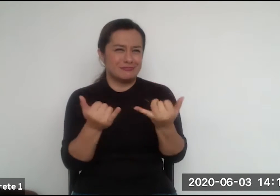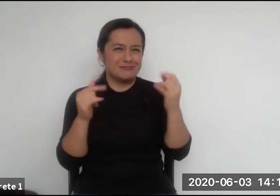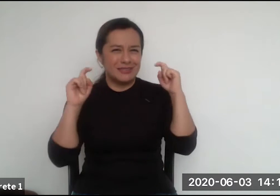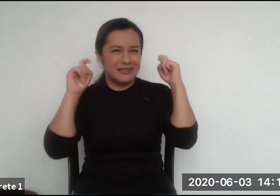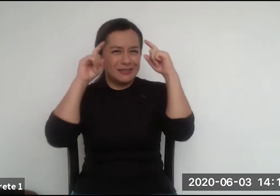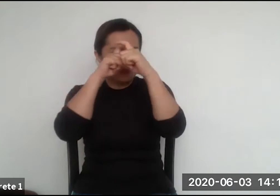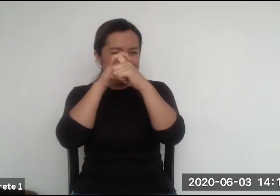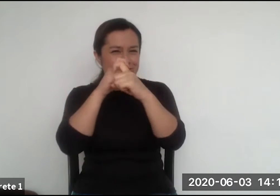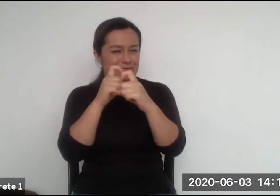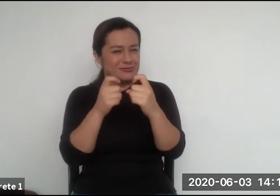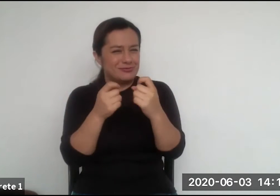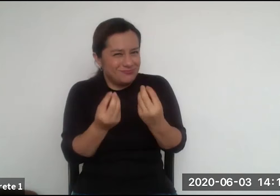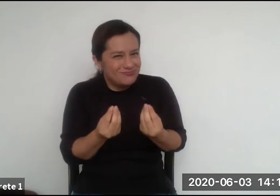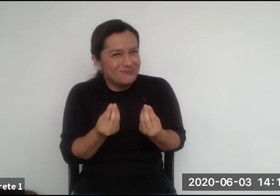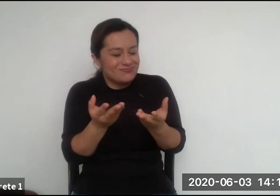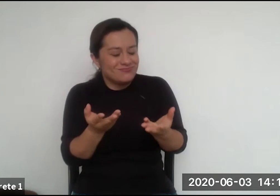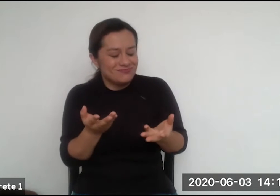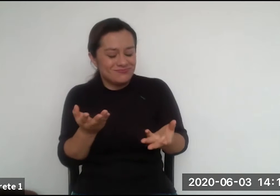a estos